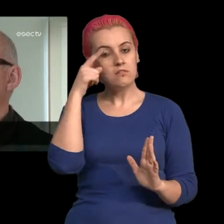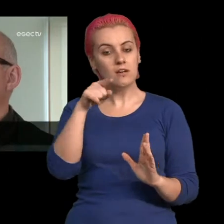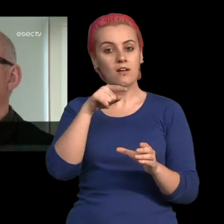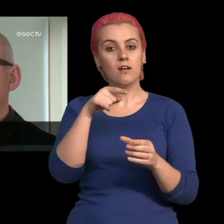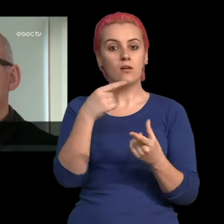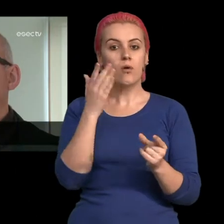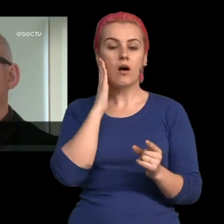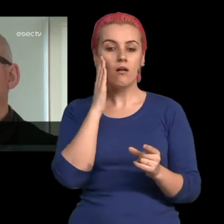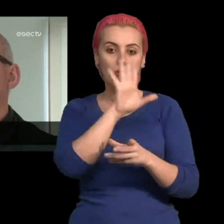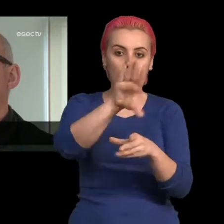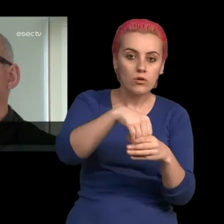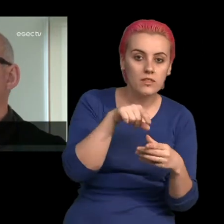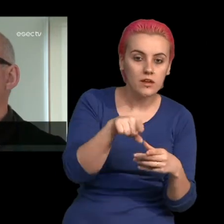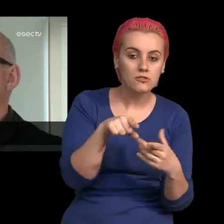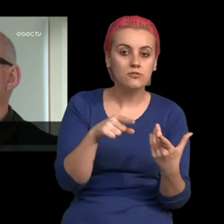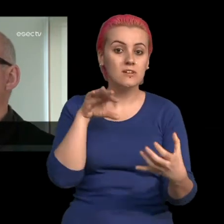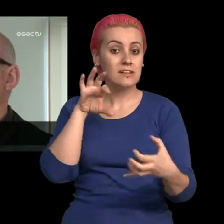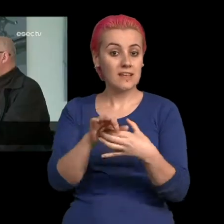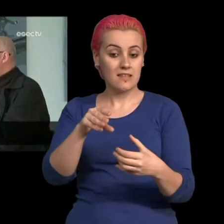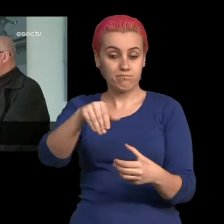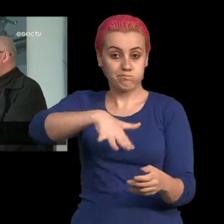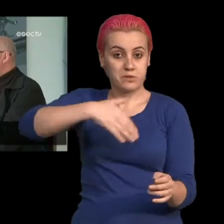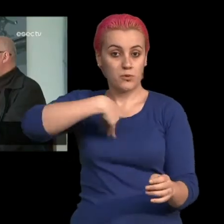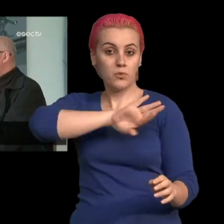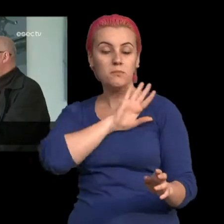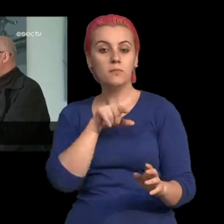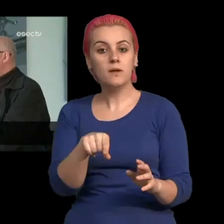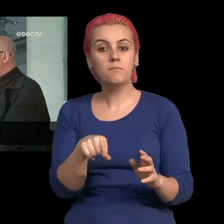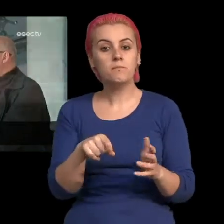encontrava neste contexto do ciclo espelho, do ciclo de artes plásticas de Coimbra, uma